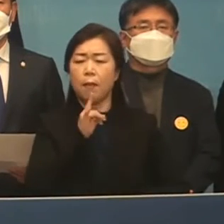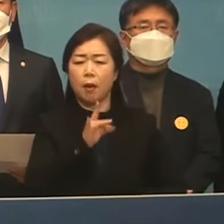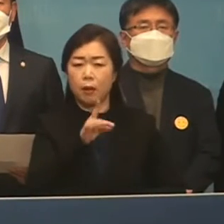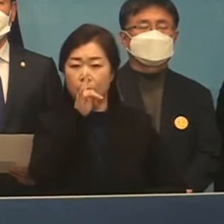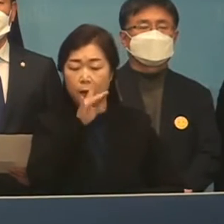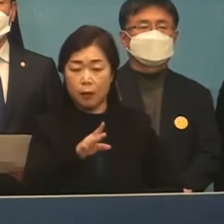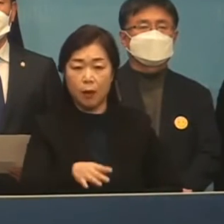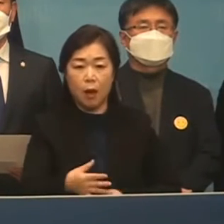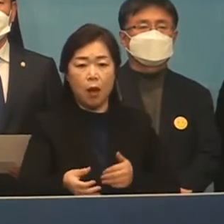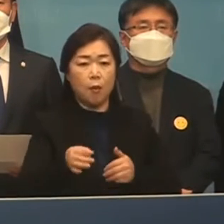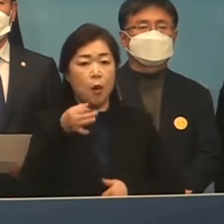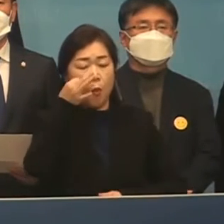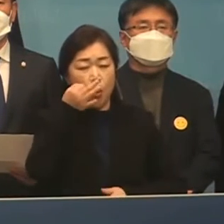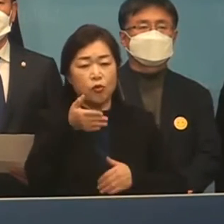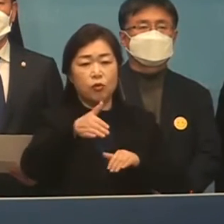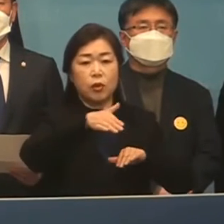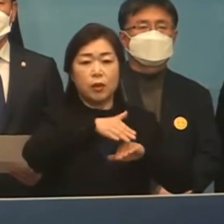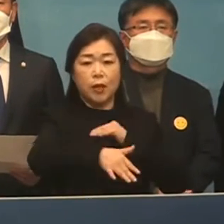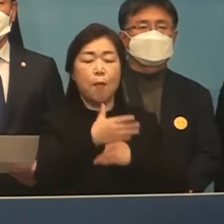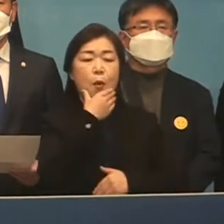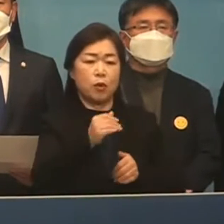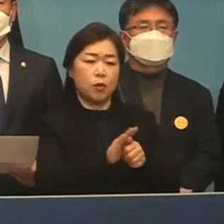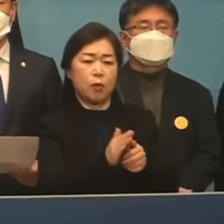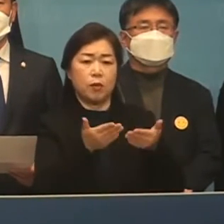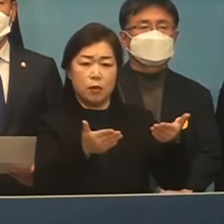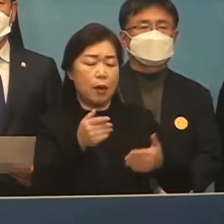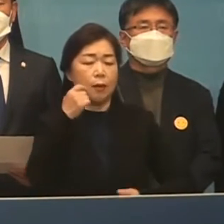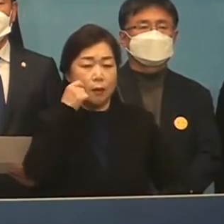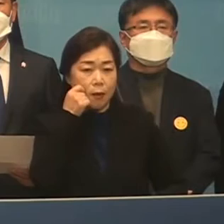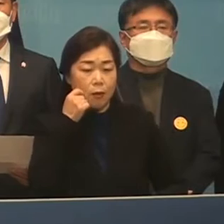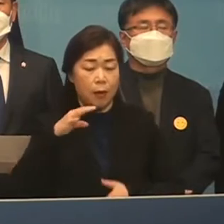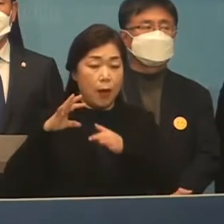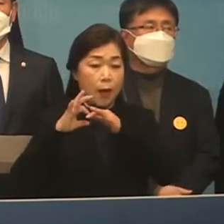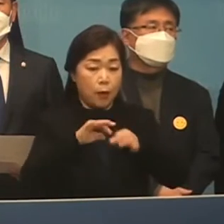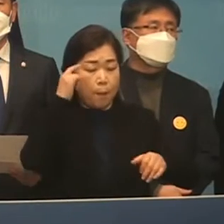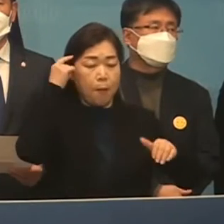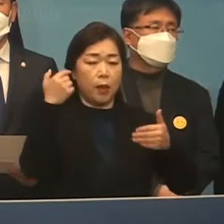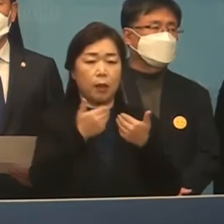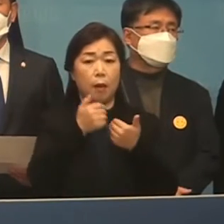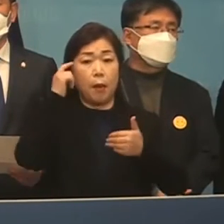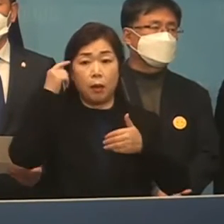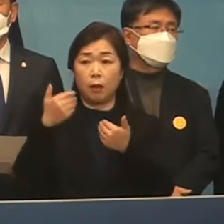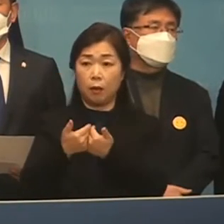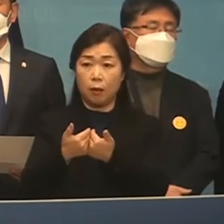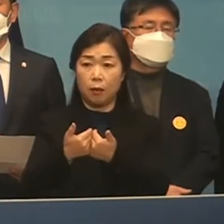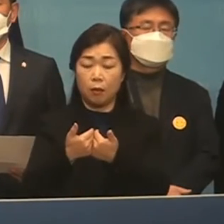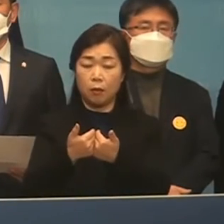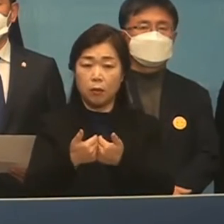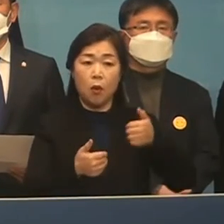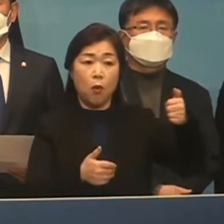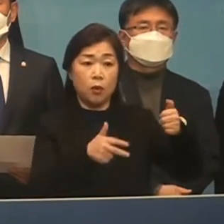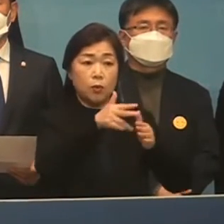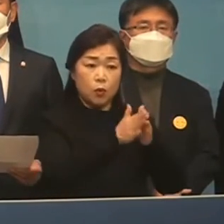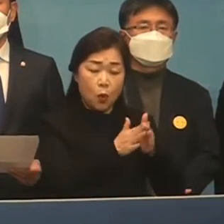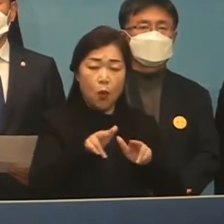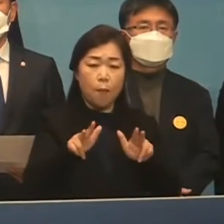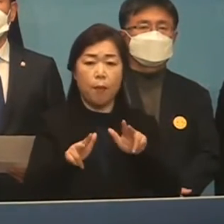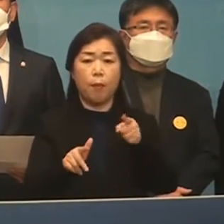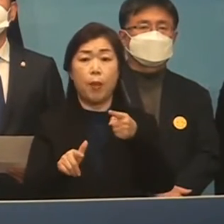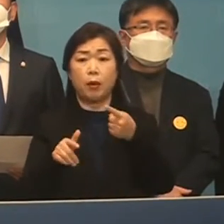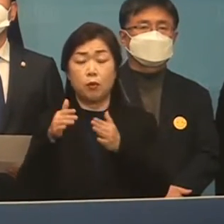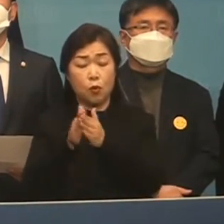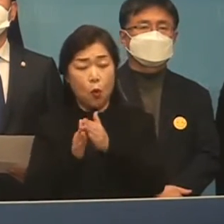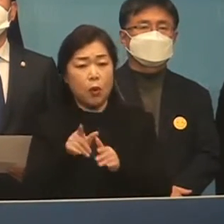포퓰리즘 끝판왕이다, 그렇게 이야기하며 번번이 발목을 잡아왔습니다. 50조 원, 100조 원 지금